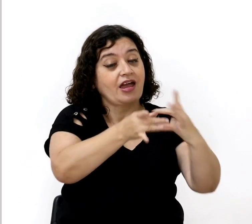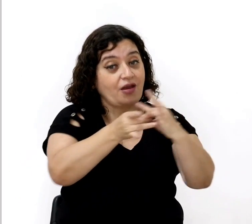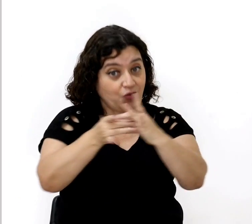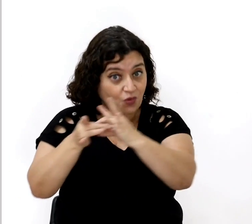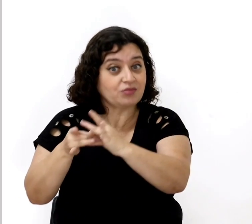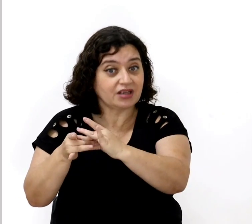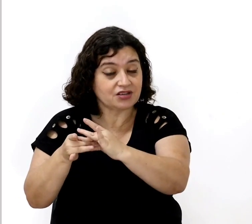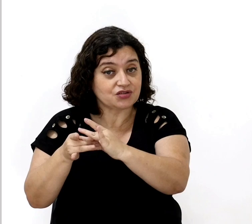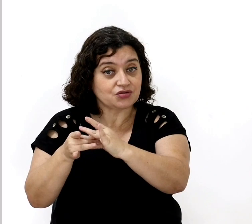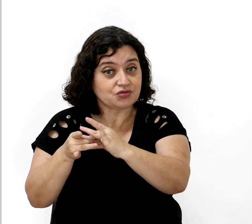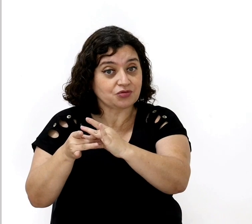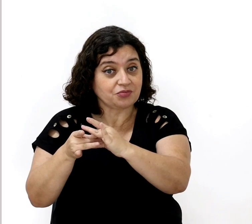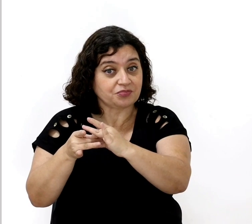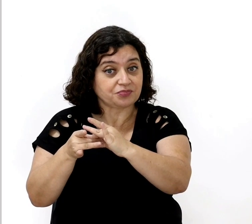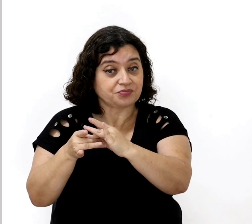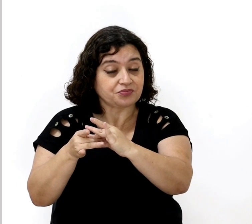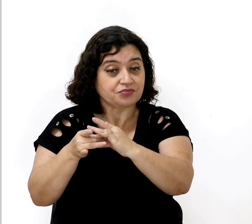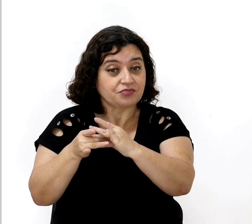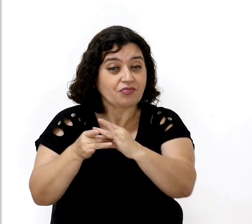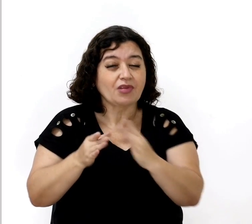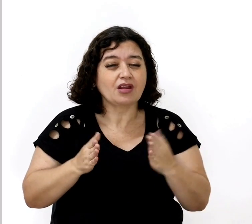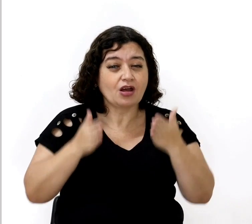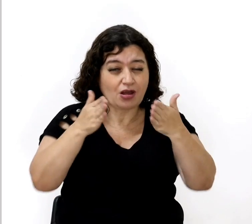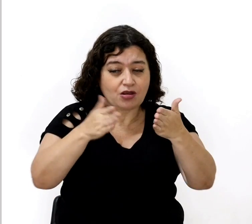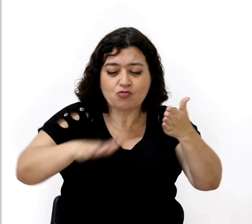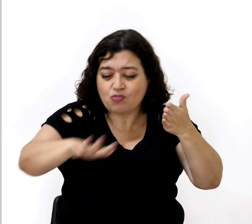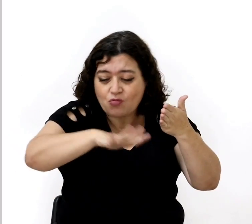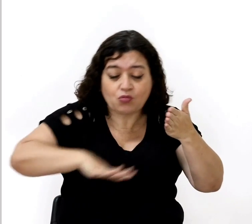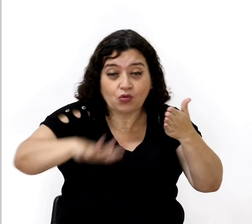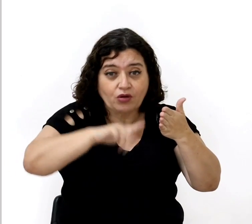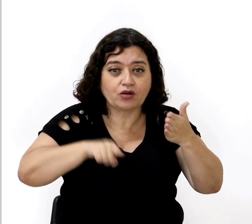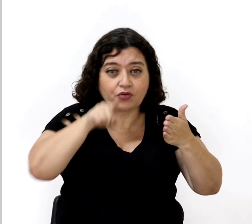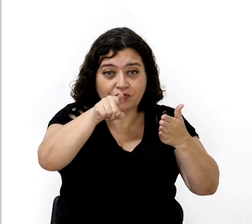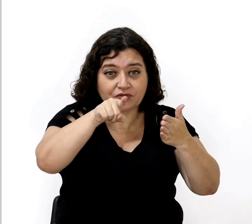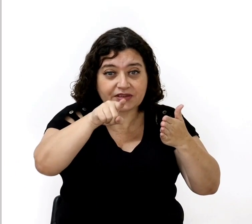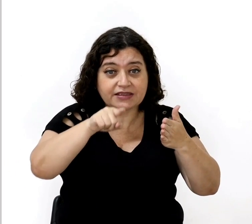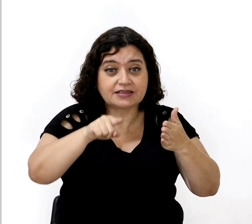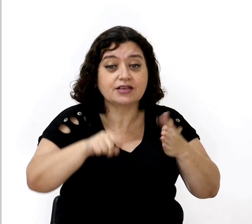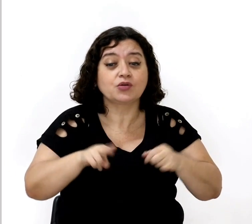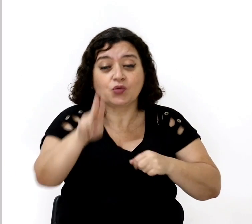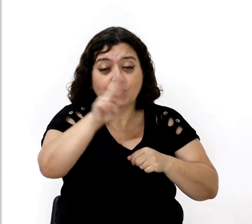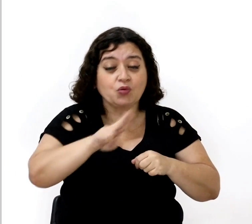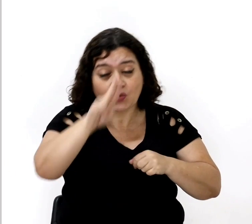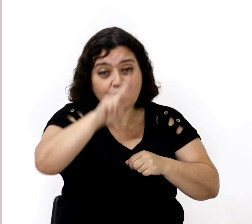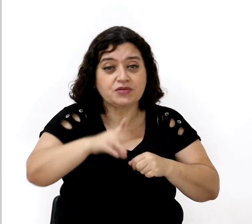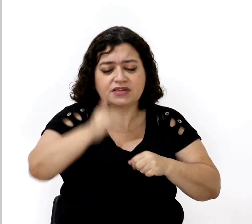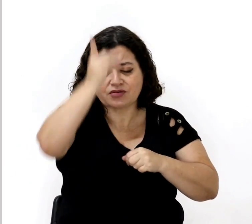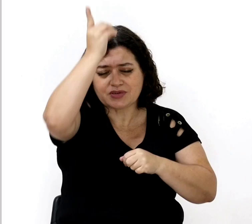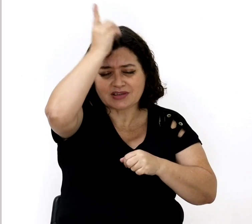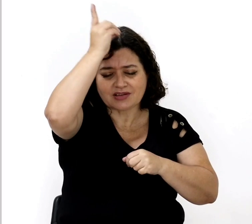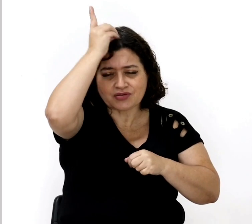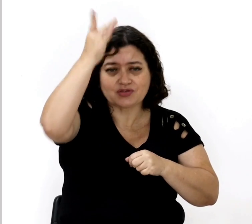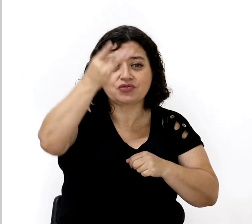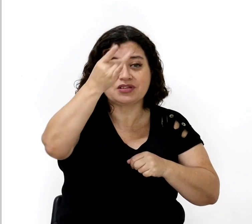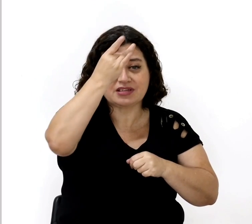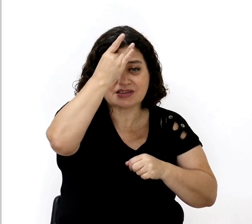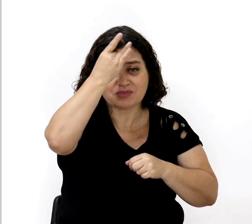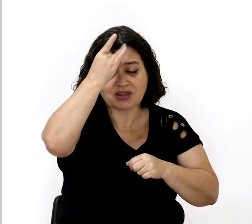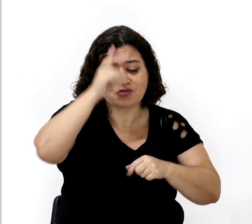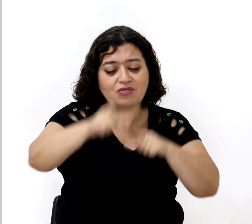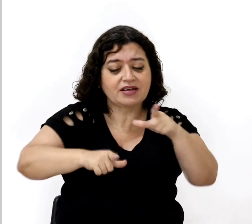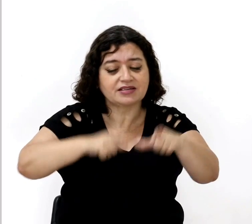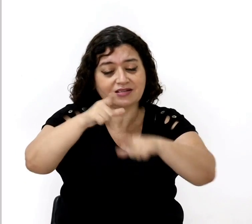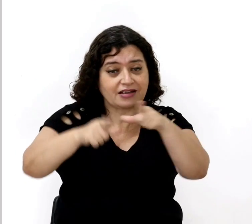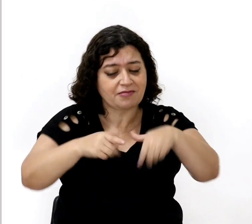a lição diz sobre isso, que é um contexto, o âmbito onde você aplica os seus dons